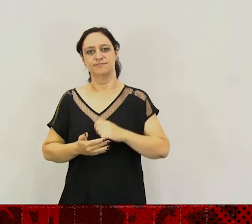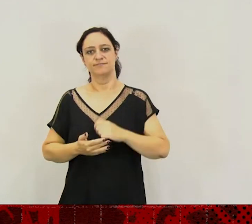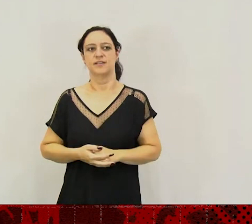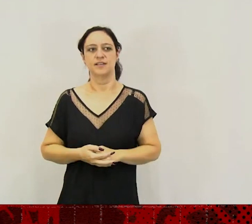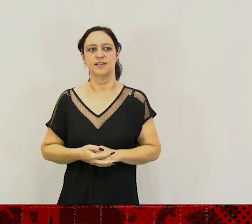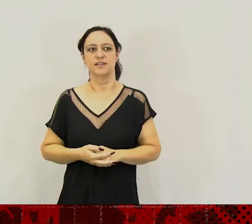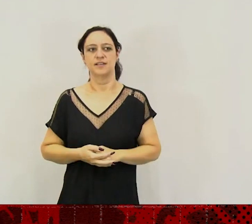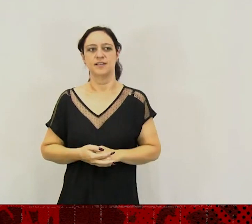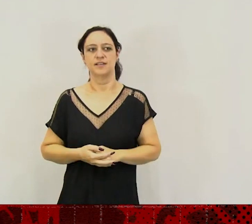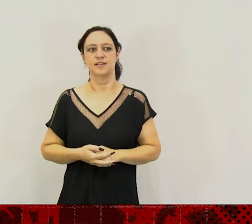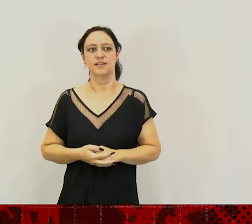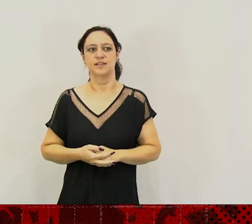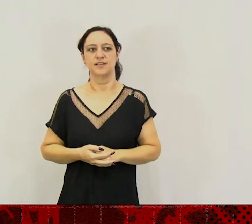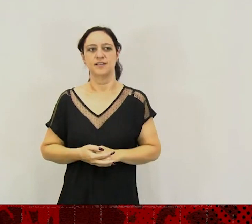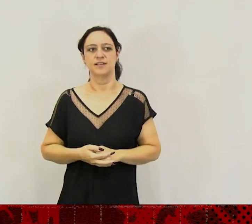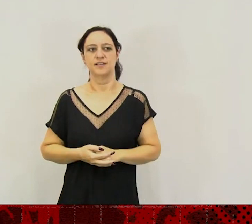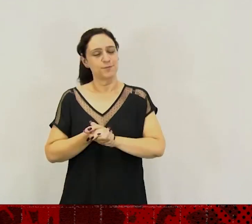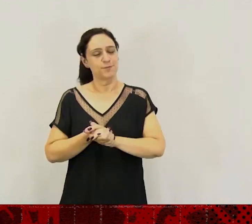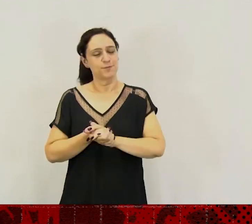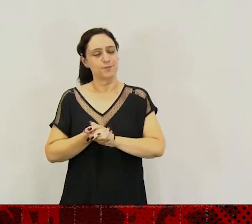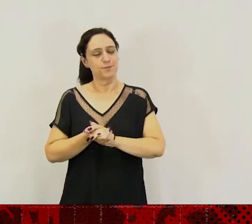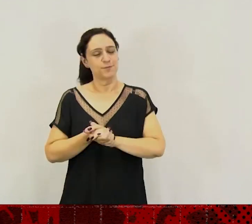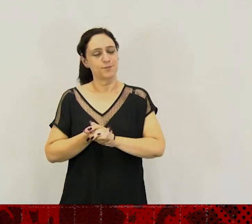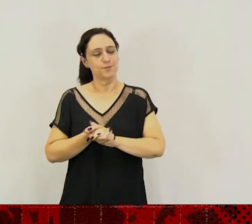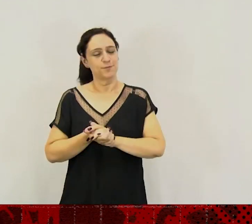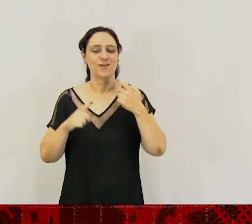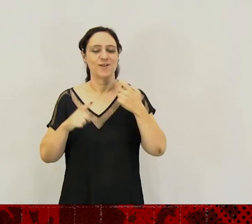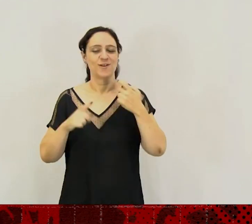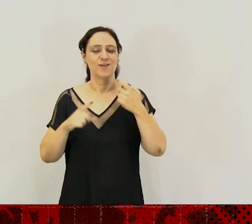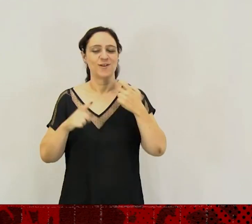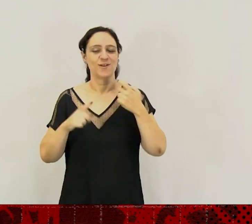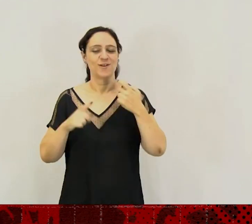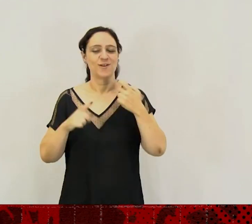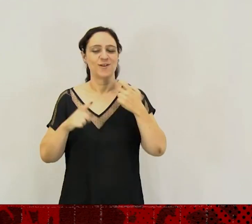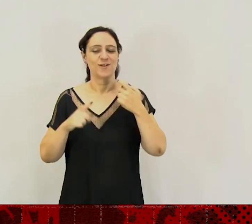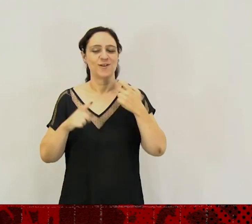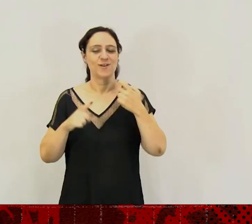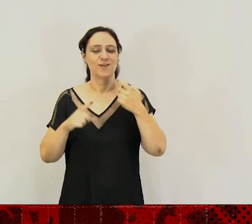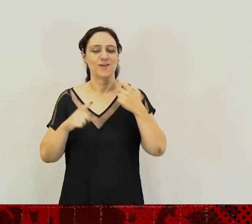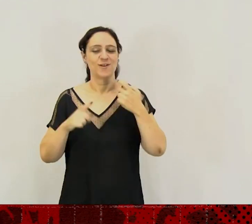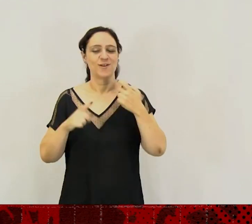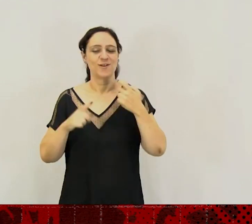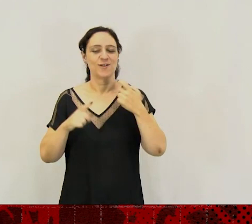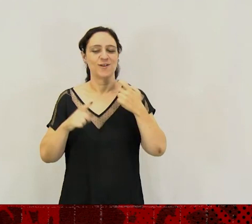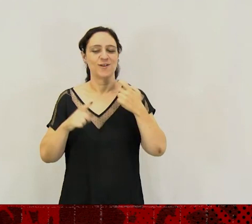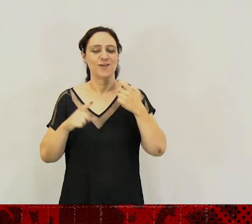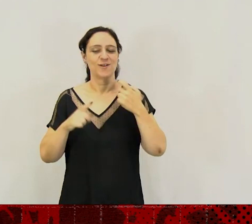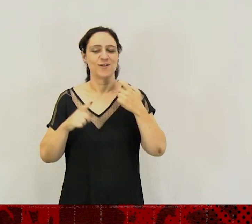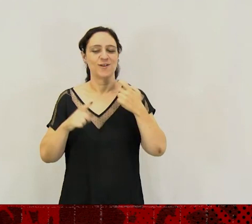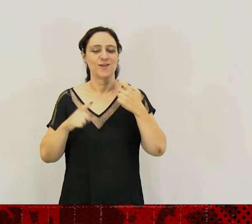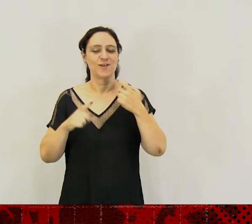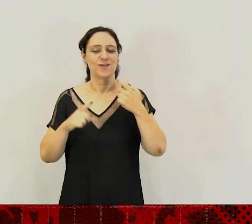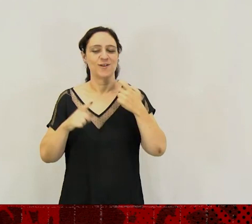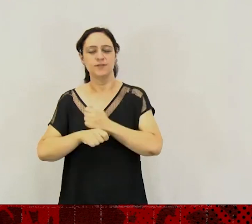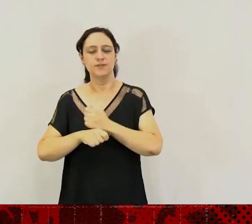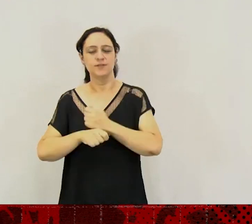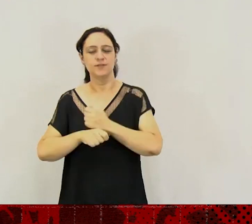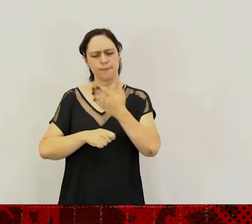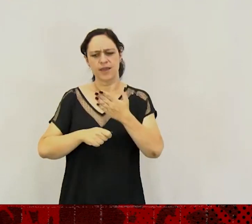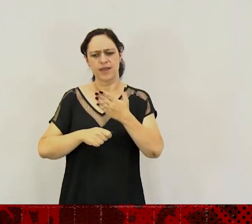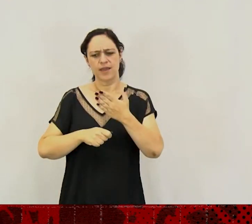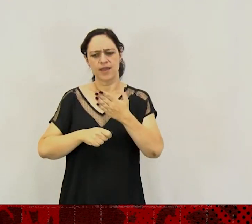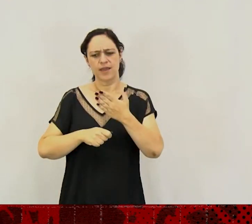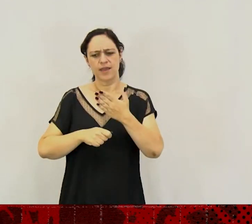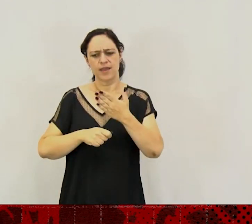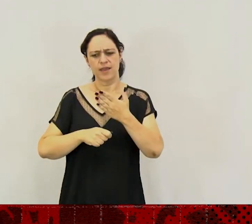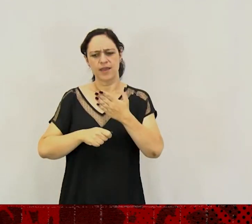E a minha mulher adora isso. Por quê? Porque quando, durante um ano, ela me pede para arrumar algumas coisas, consertar